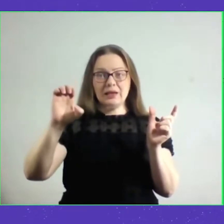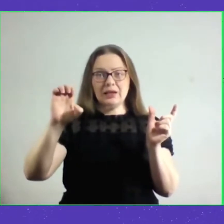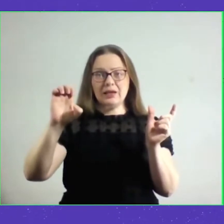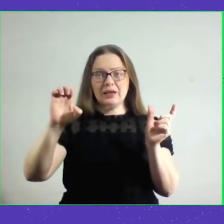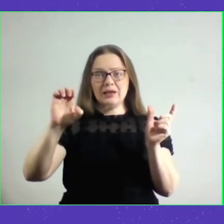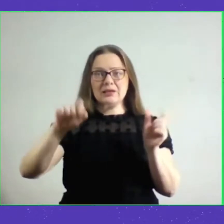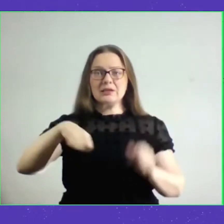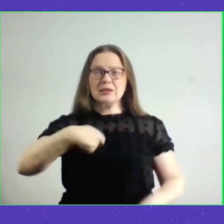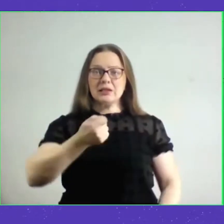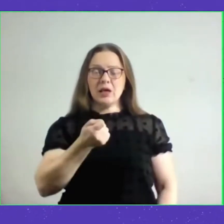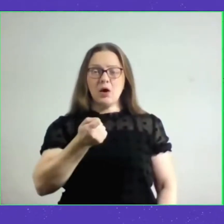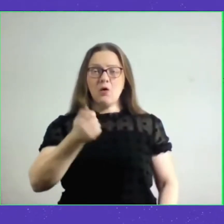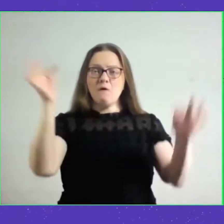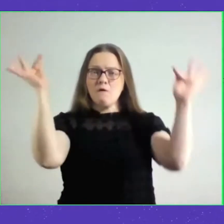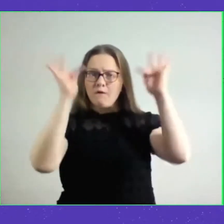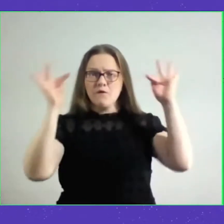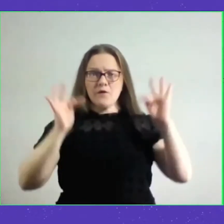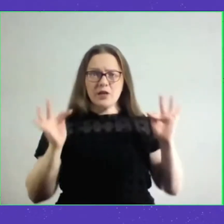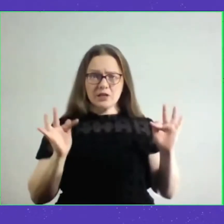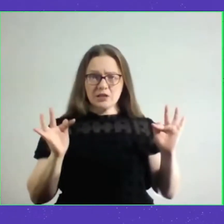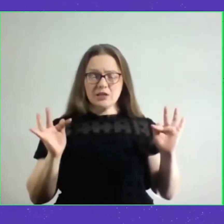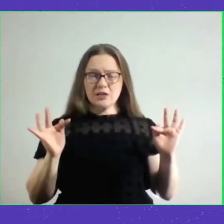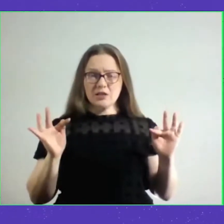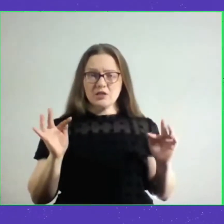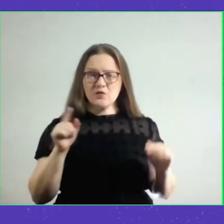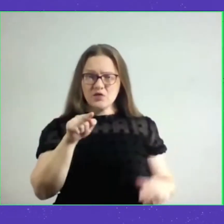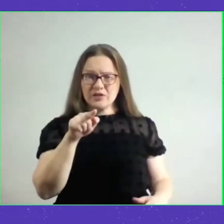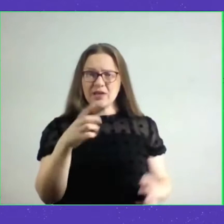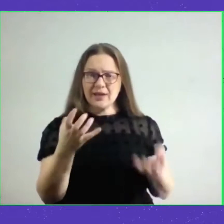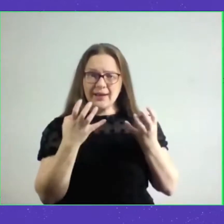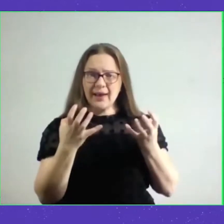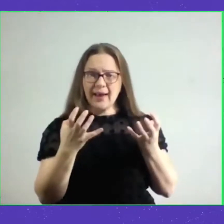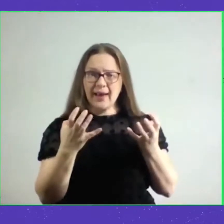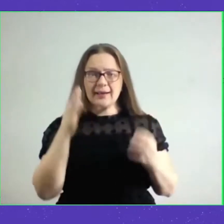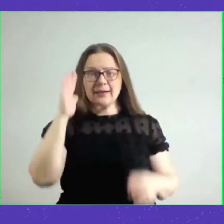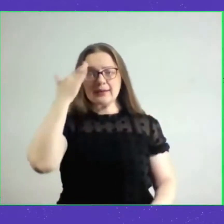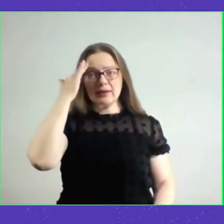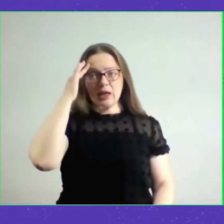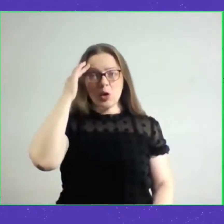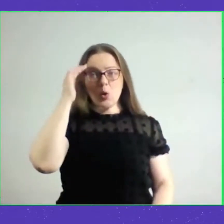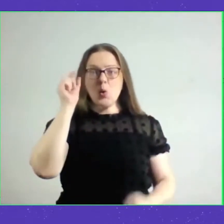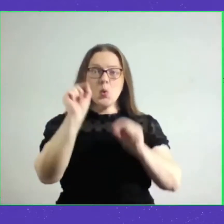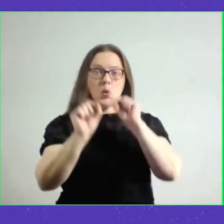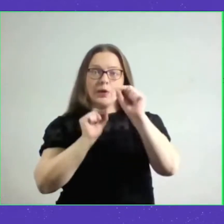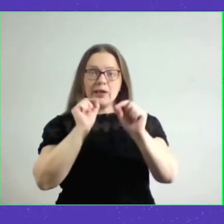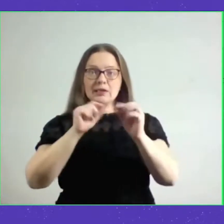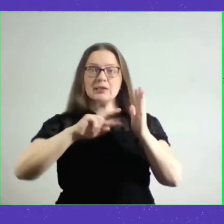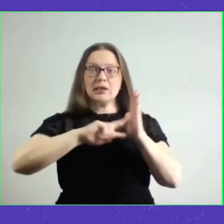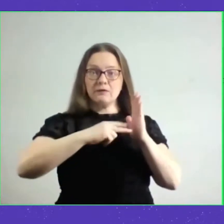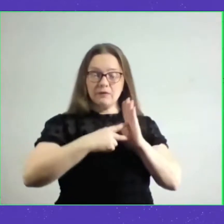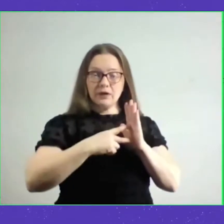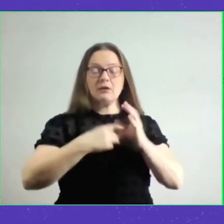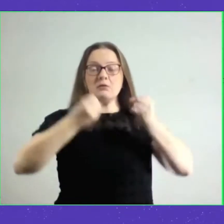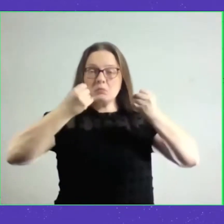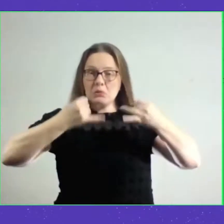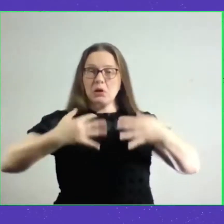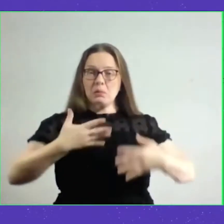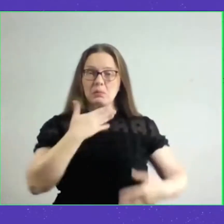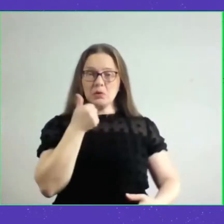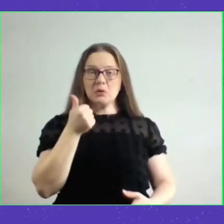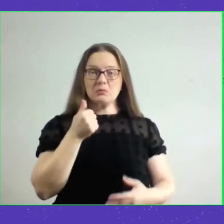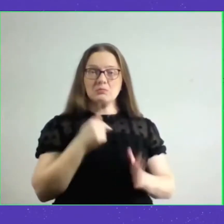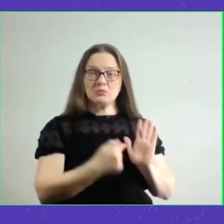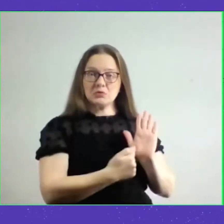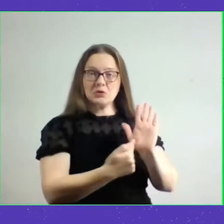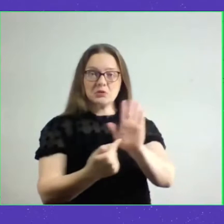né? Felizes. E a mensagem 1, como nós dissemos, vivo o que é